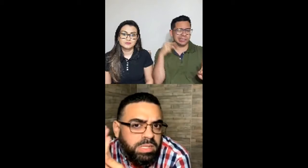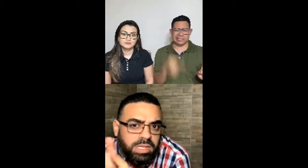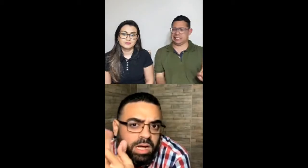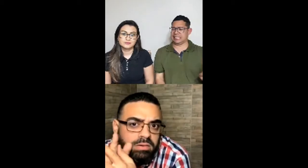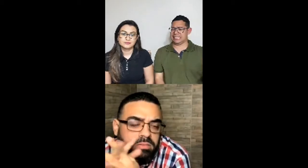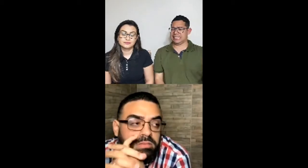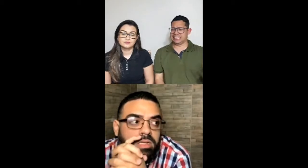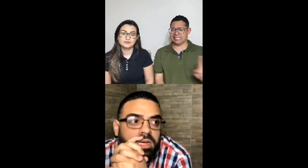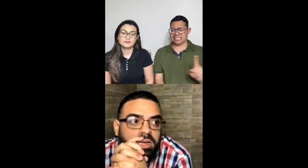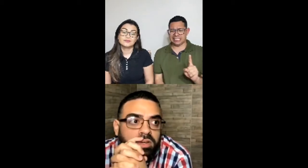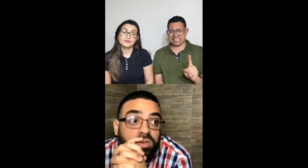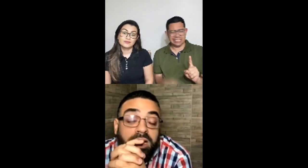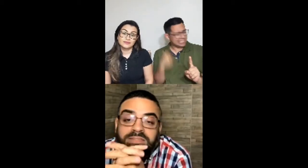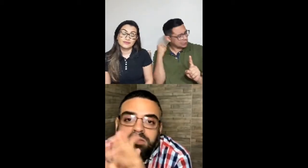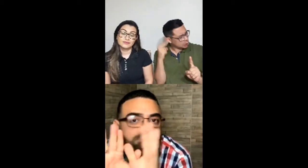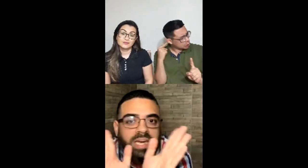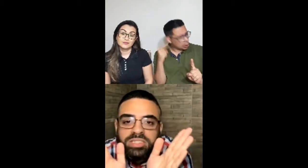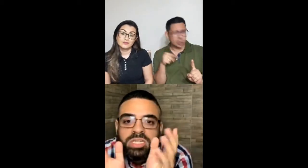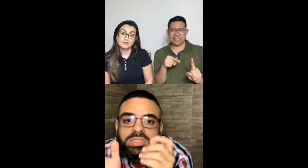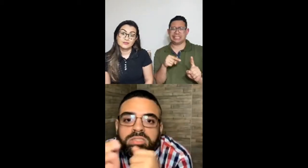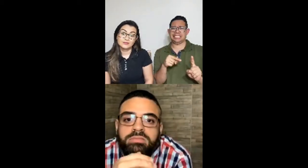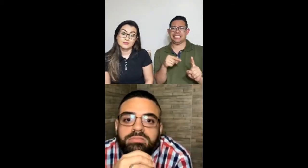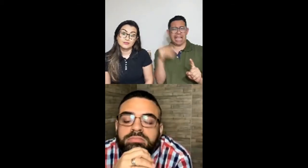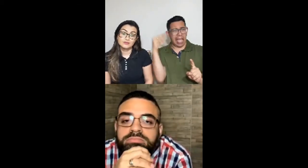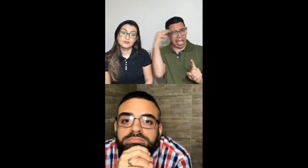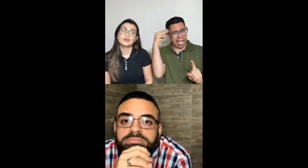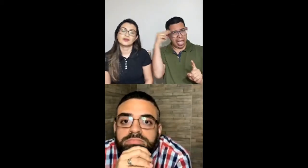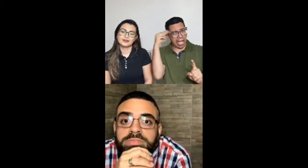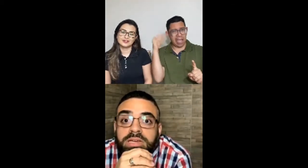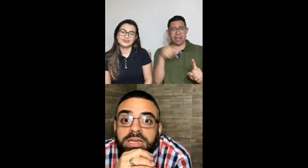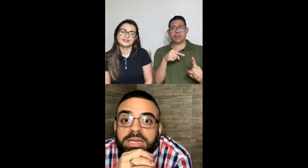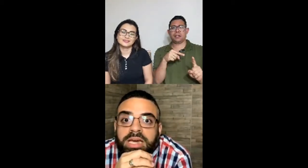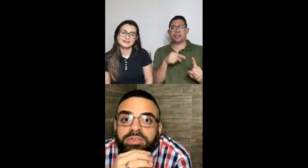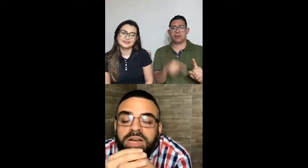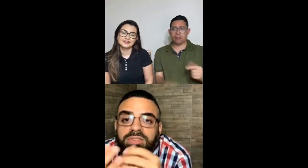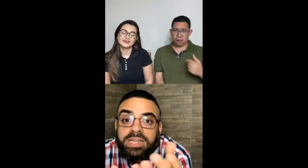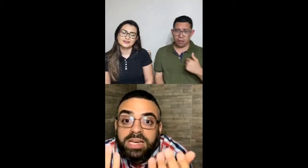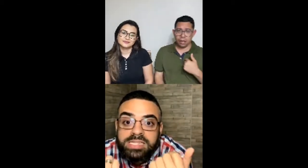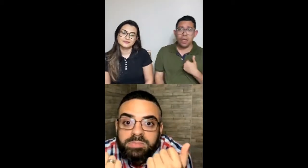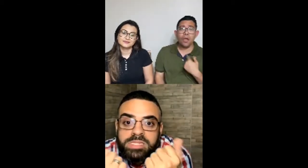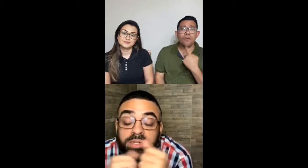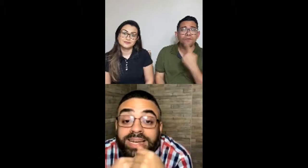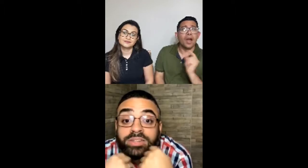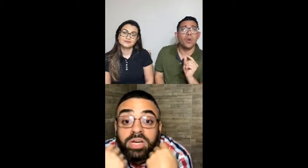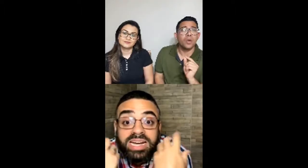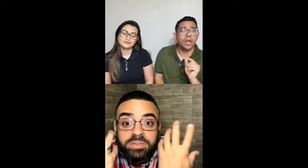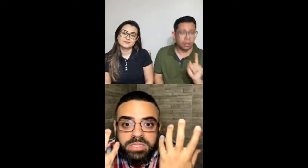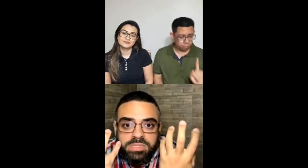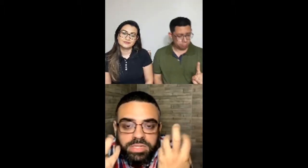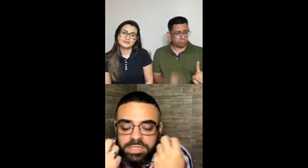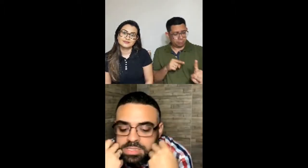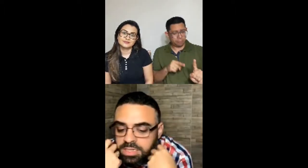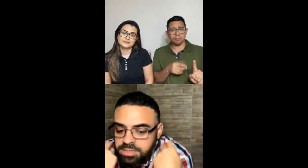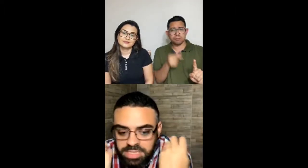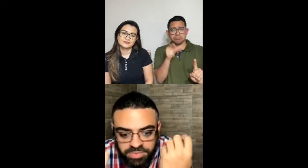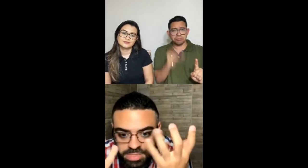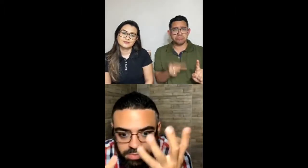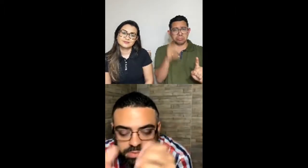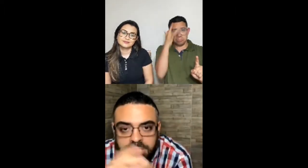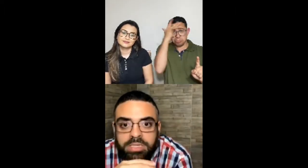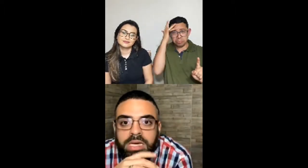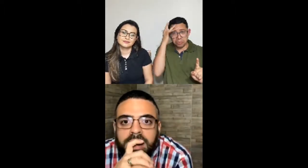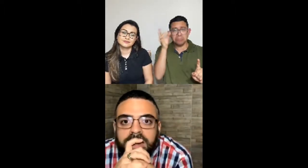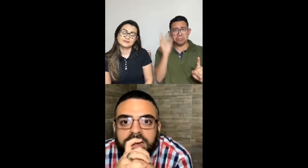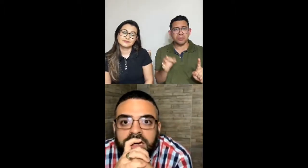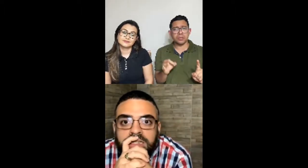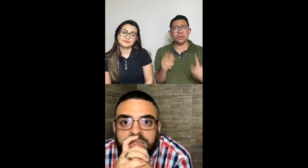Doida. Tipo assim, ah, não, perdoa, tadinha, tem problema mental. E eu falava, é gente.